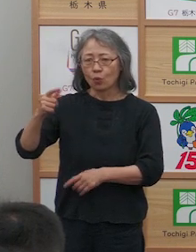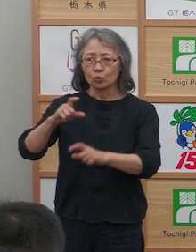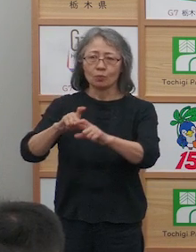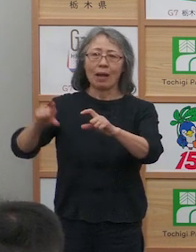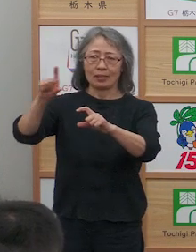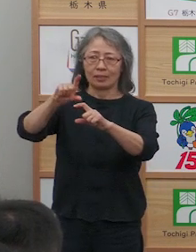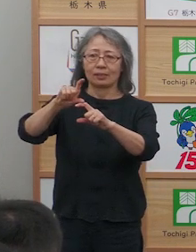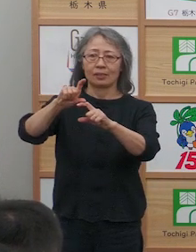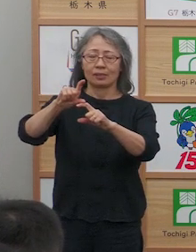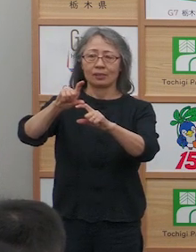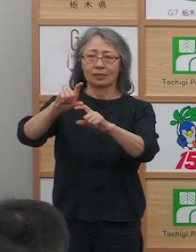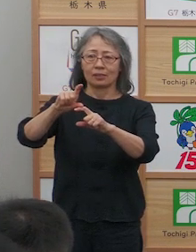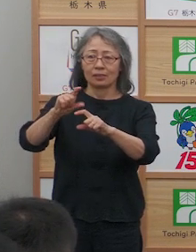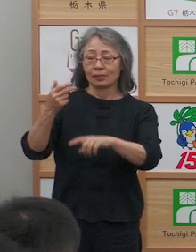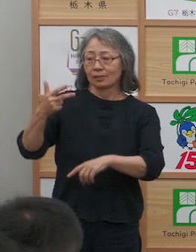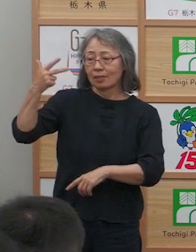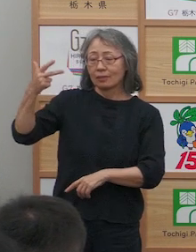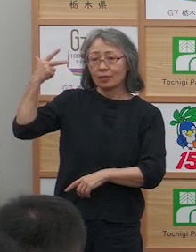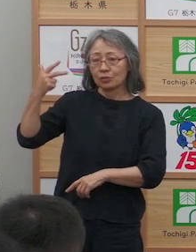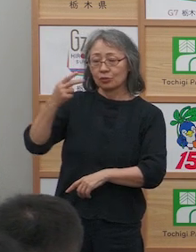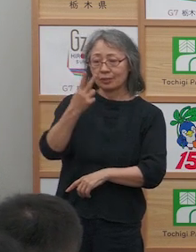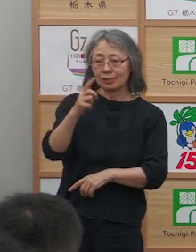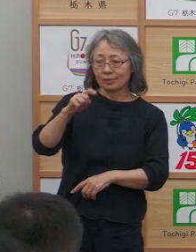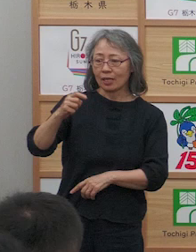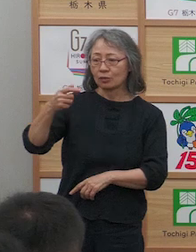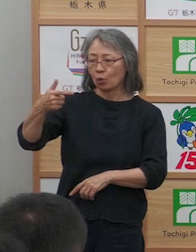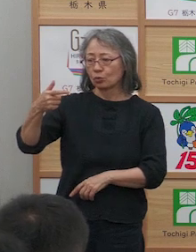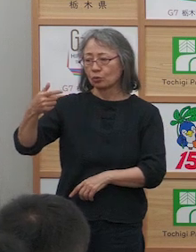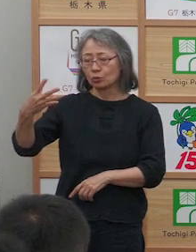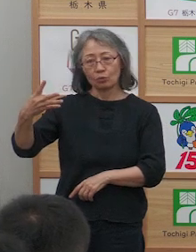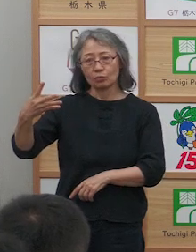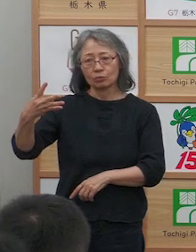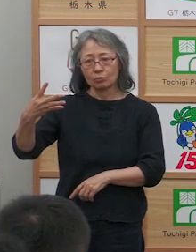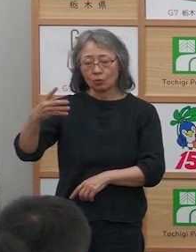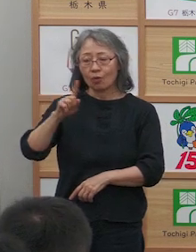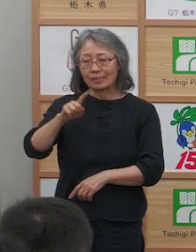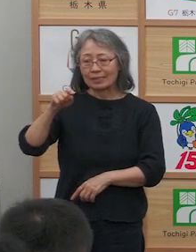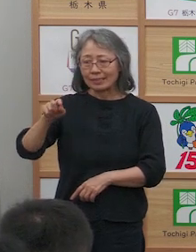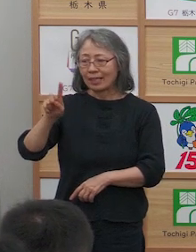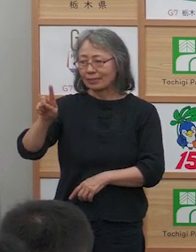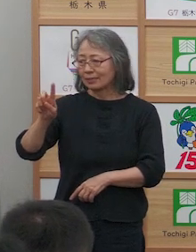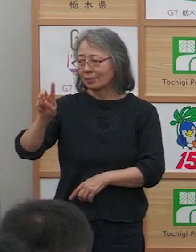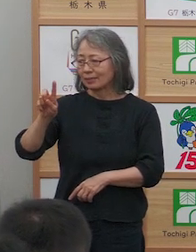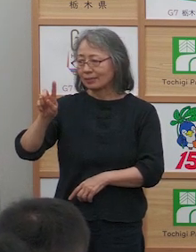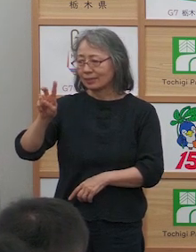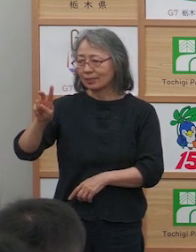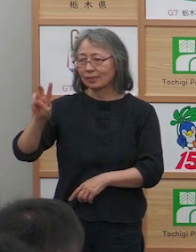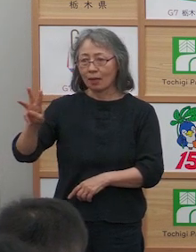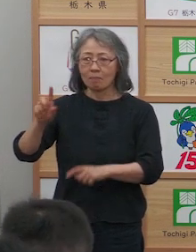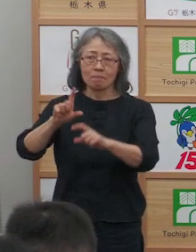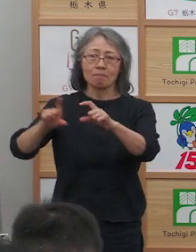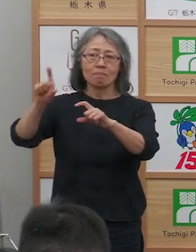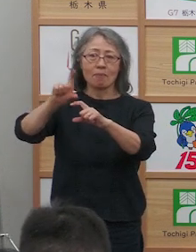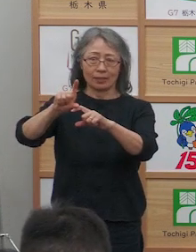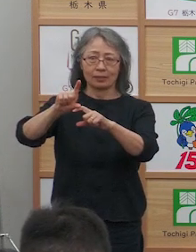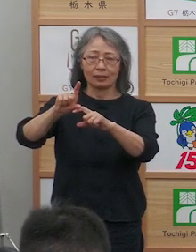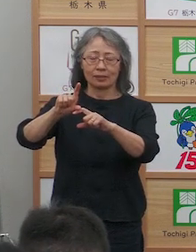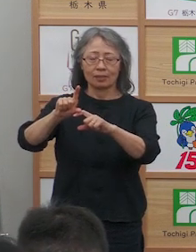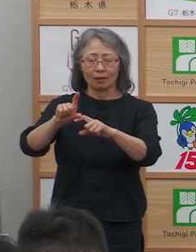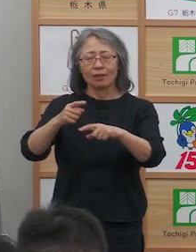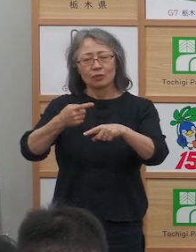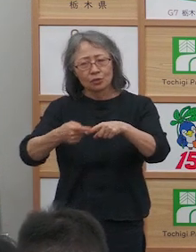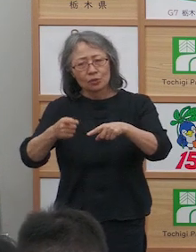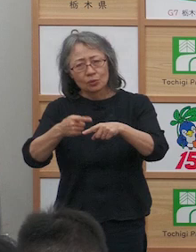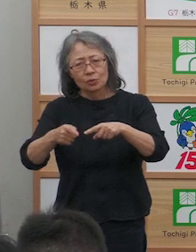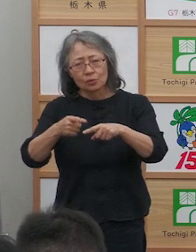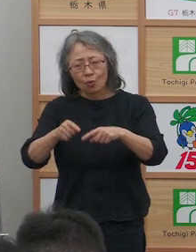1.06 倍、前々週 2.64 の約 1.23 倍となっております。やや増